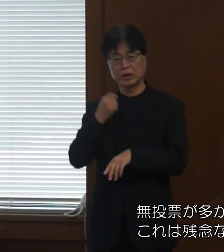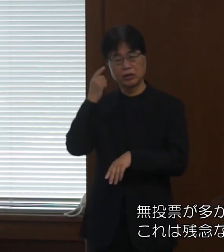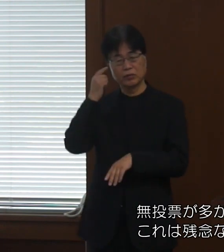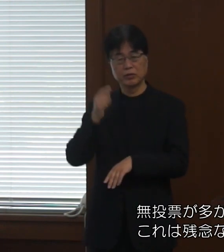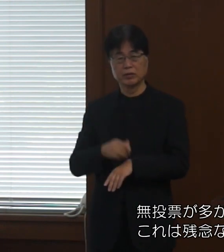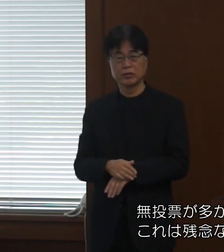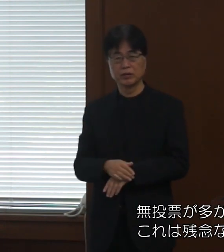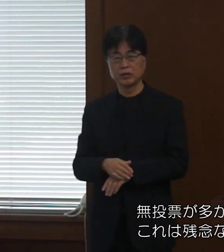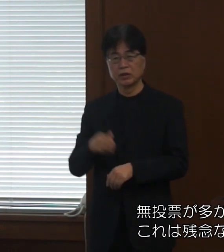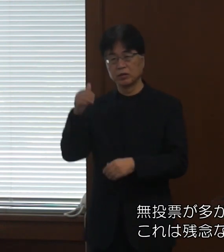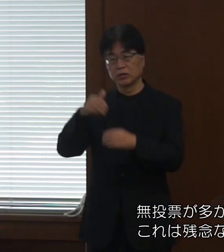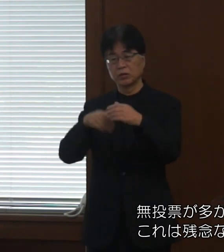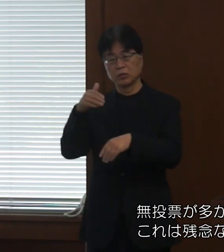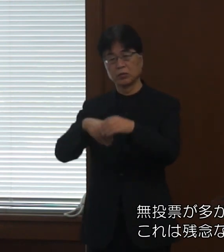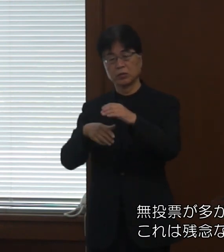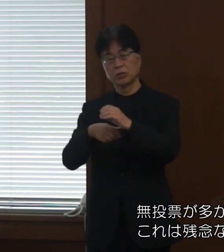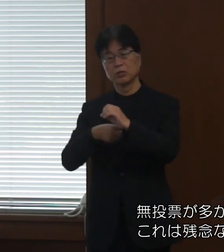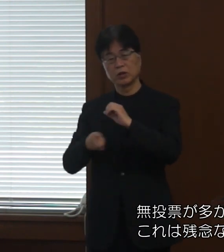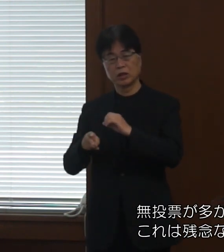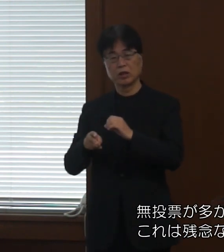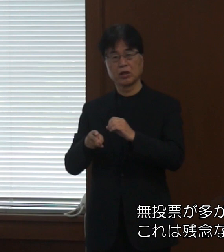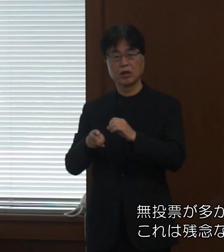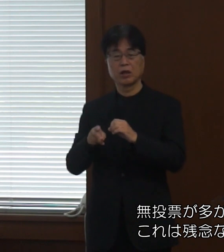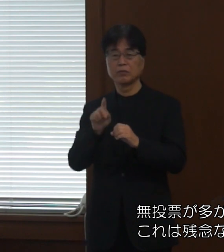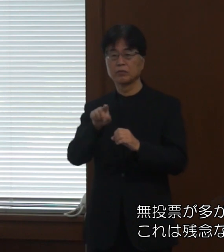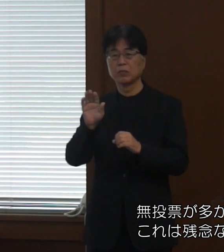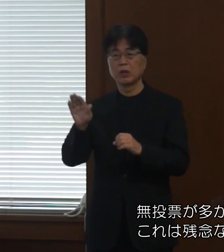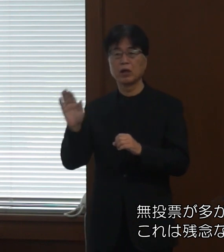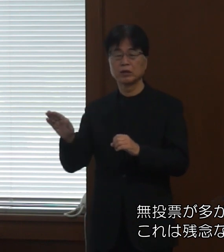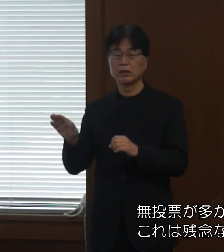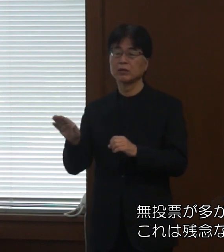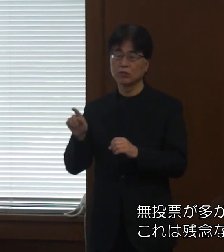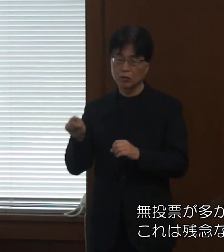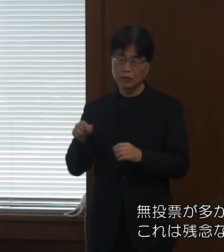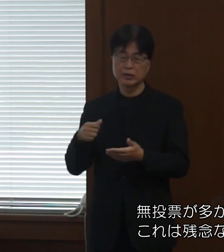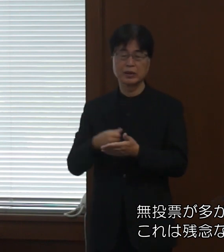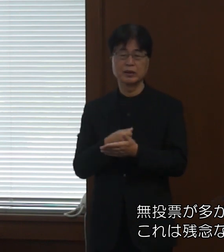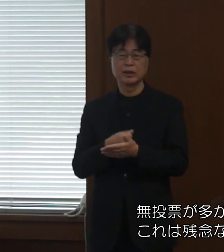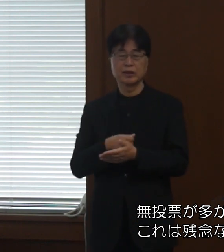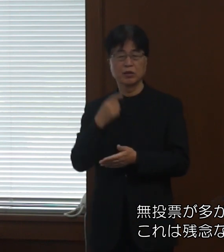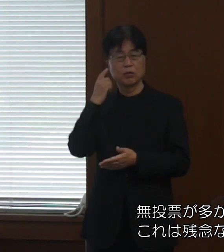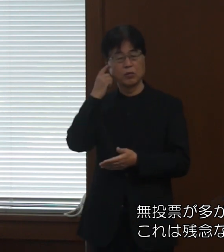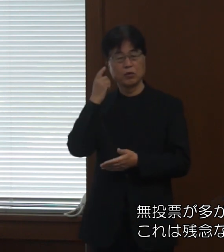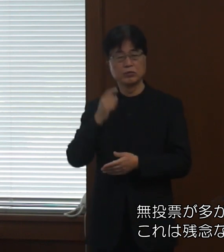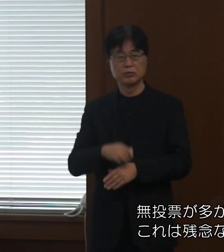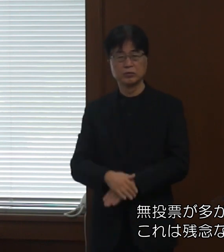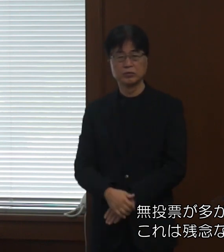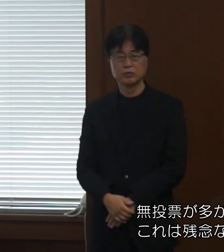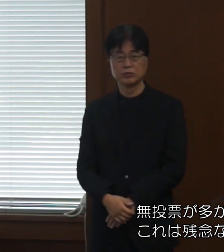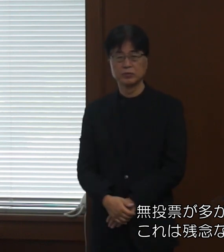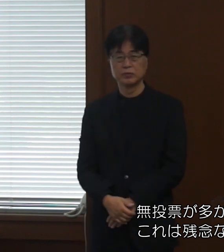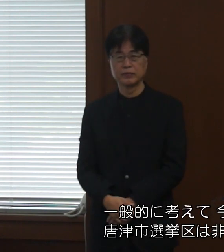つ無投票が多かったっていうのはこれ残念なことかなというふうに思います